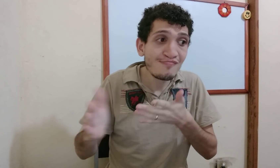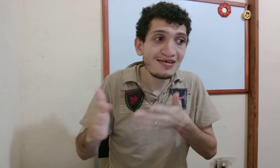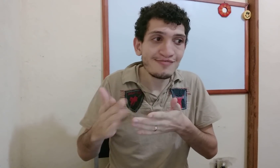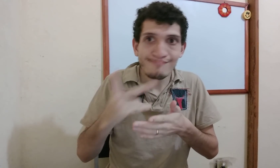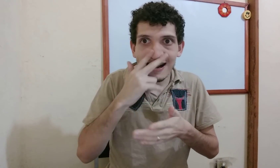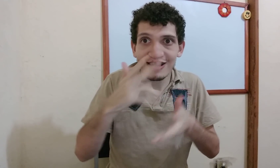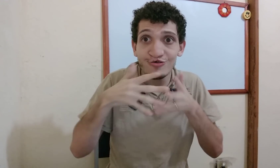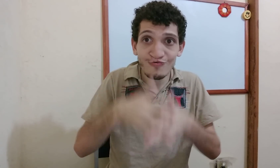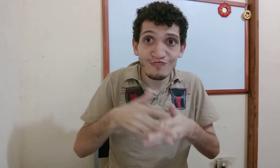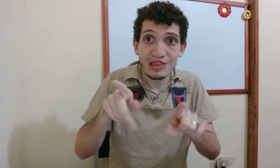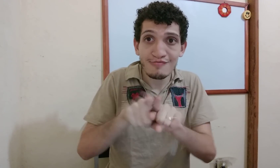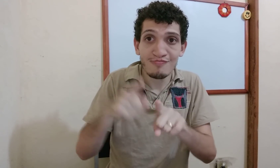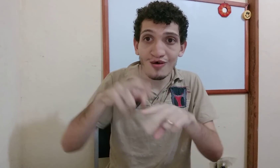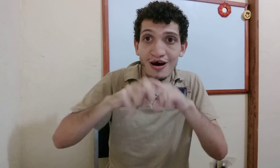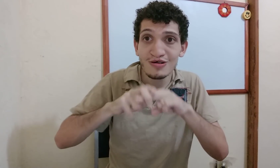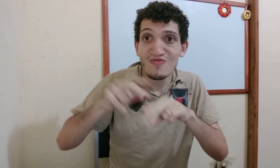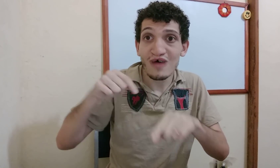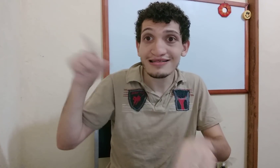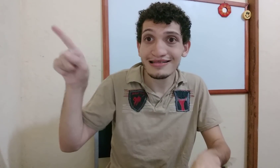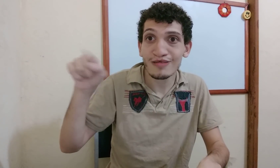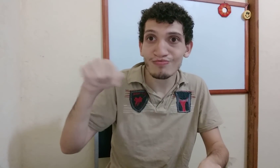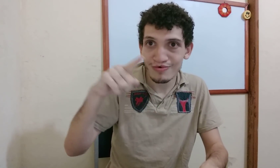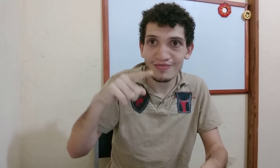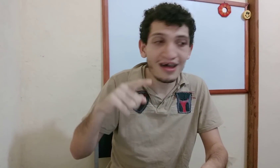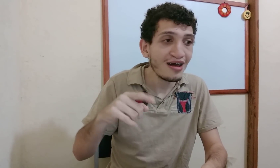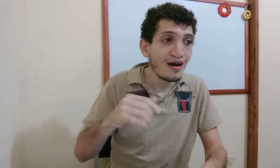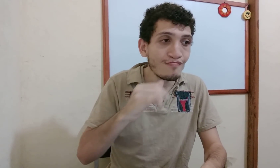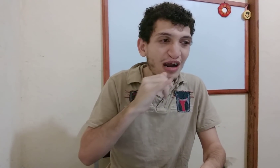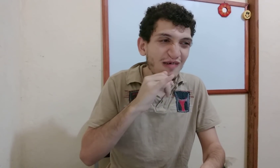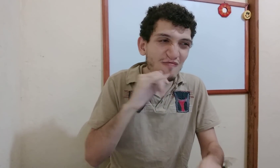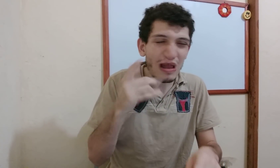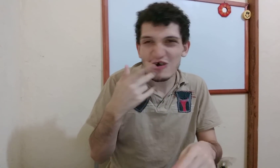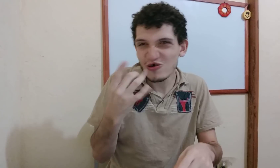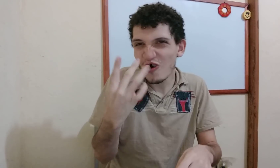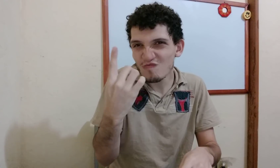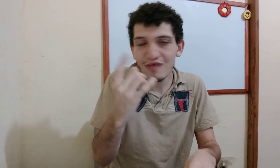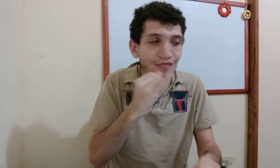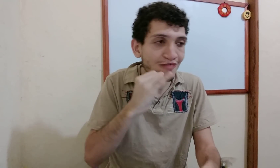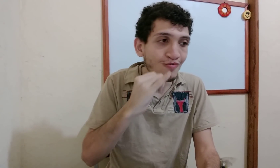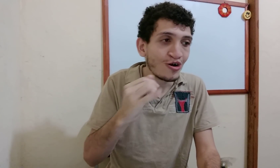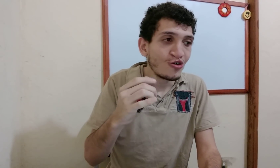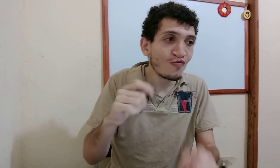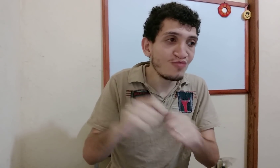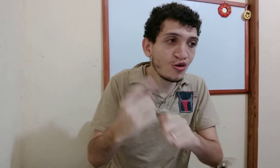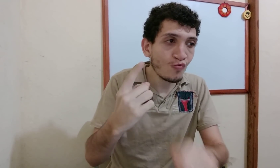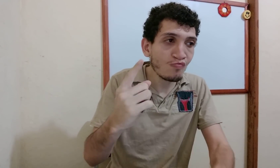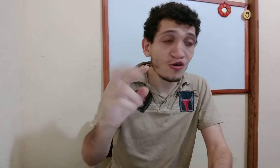Algumas parecem por causa do acento, né? Porém, vou falar só uma, por exemplo.